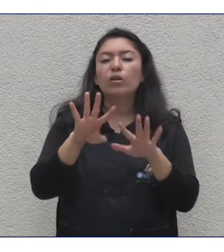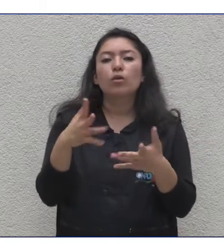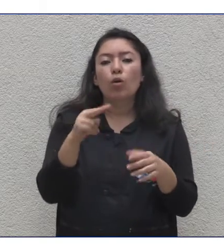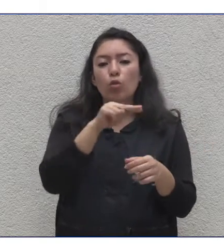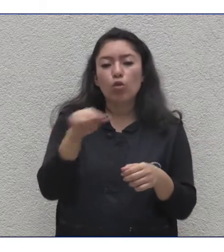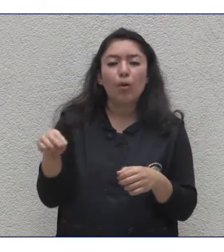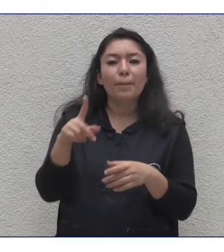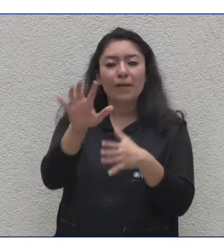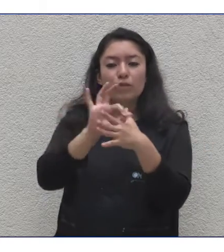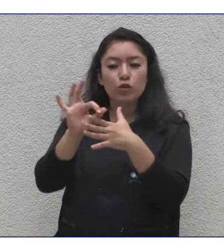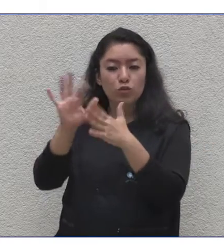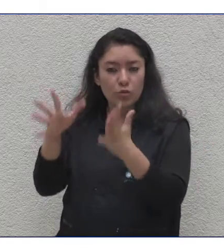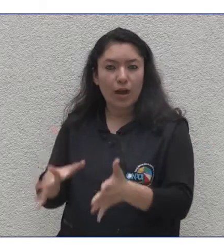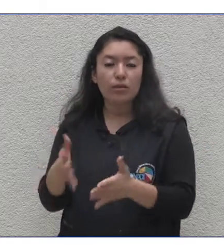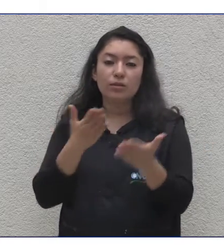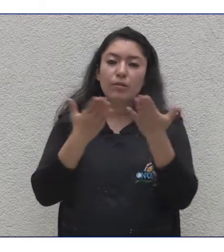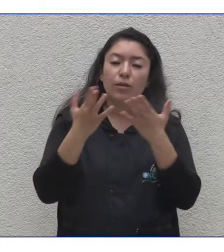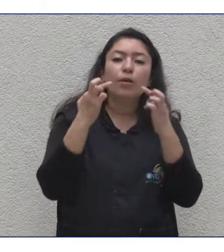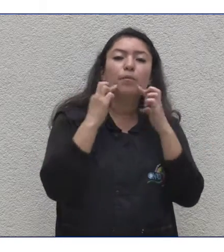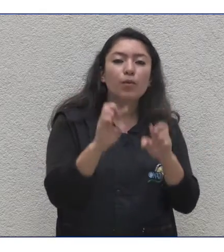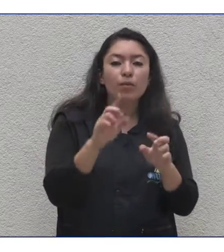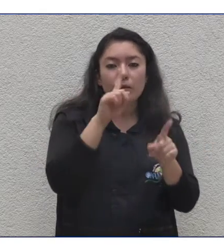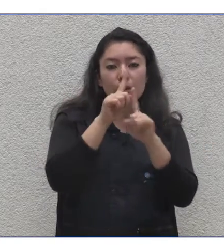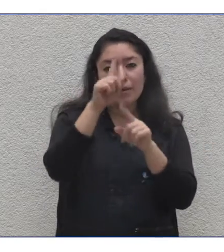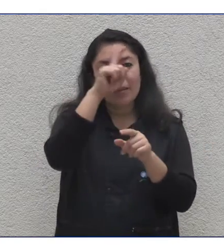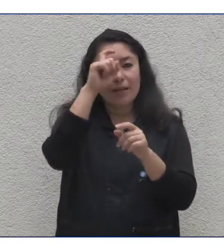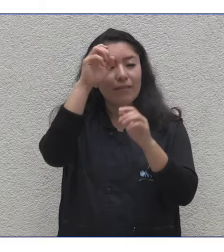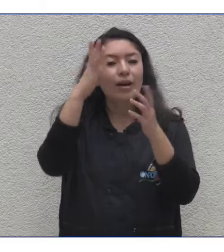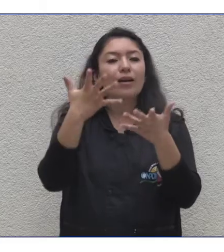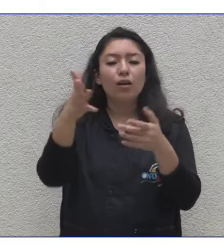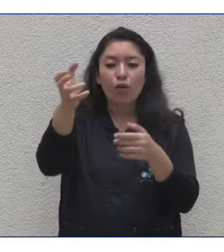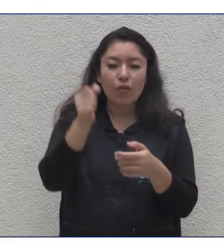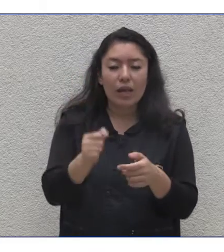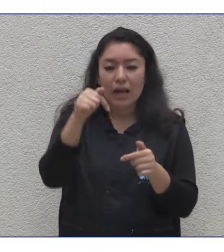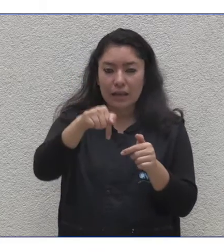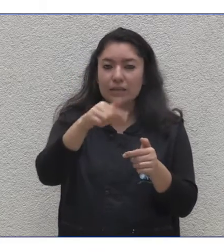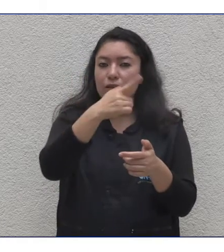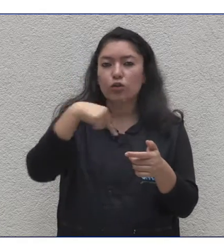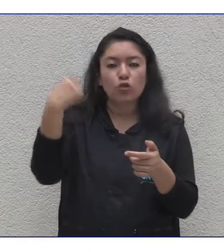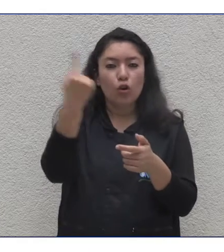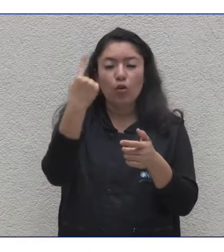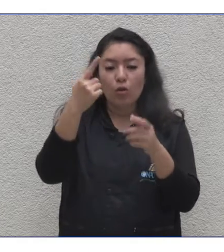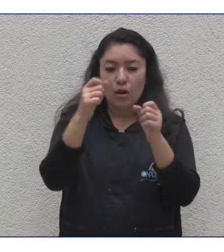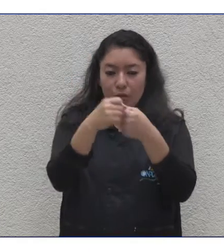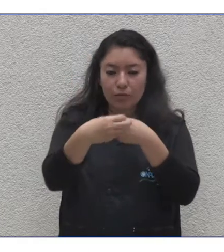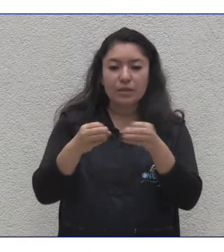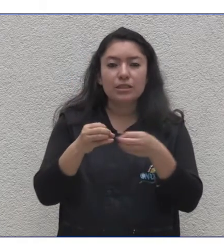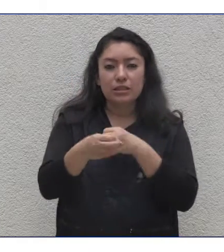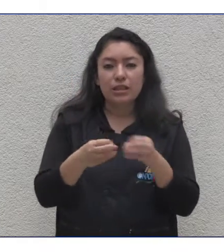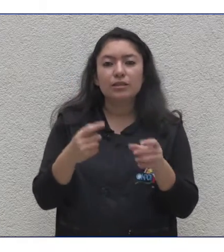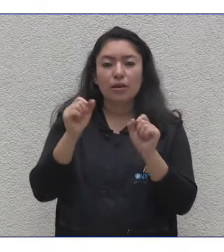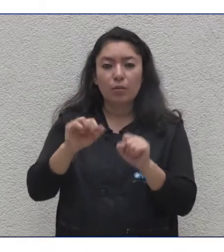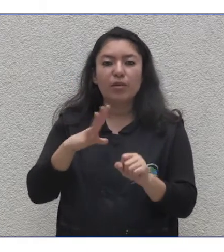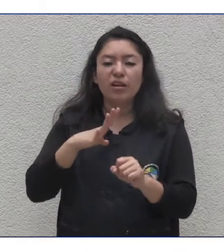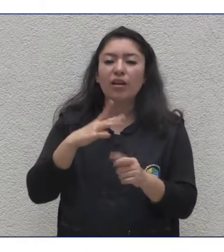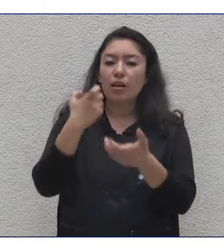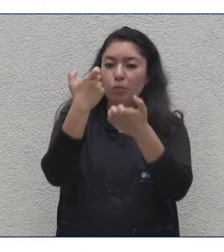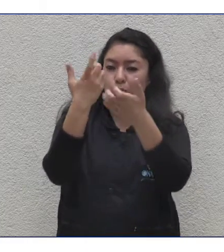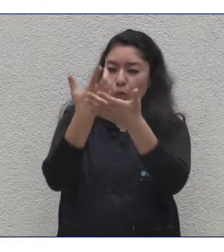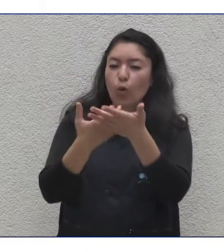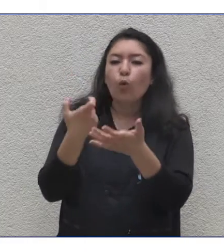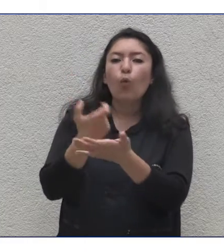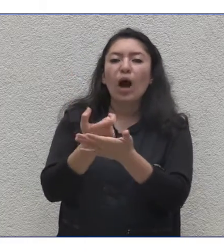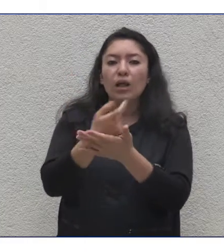funcionarios, servidores públicos, empleados y asesores que laboran en el sujeto obligado y todas sus dependencias, incluyendo salarios